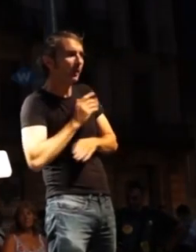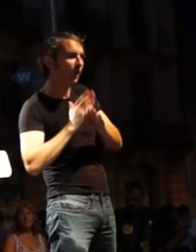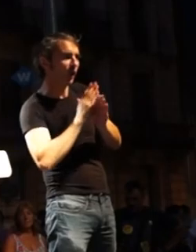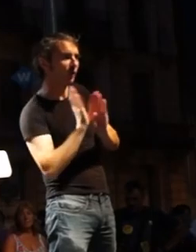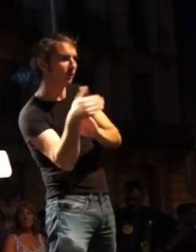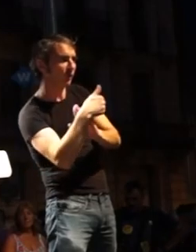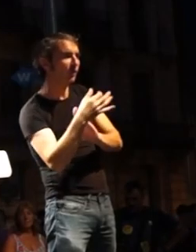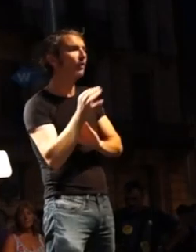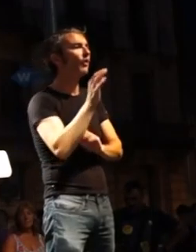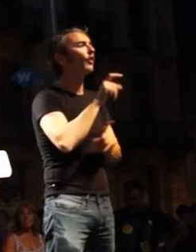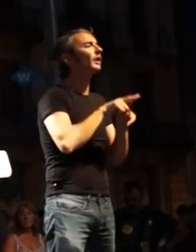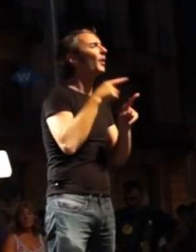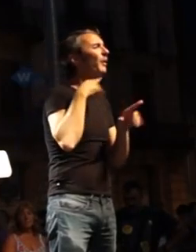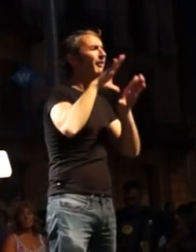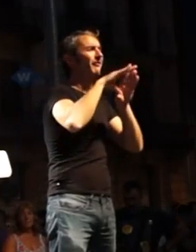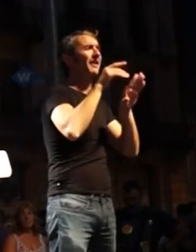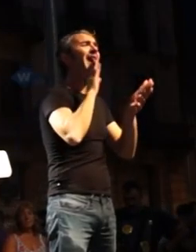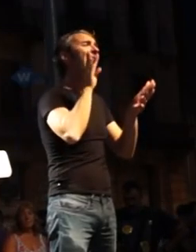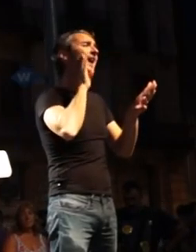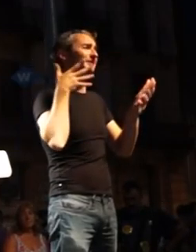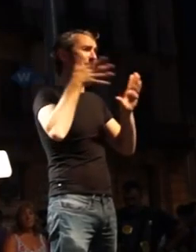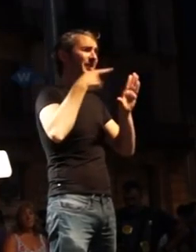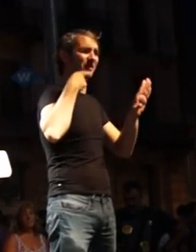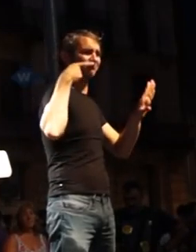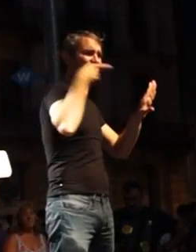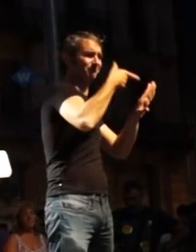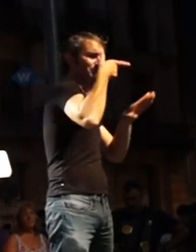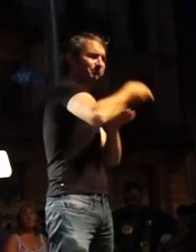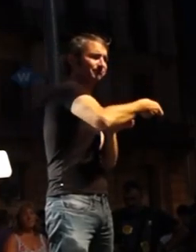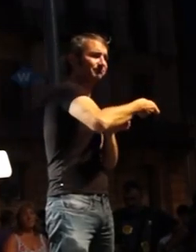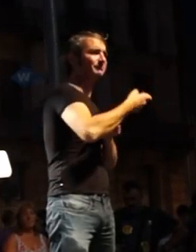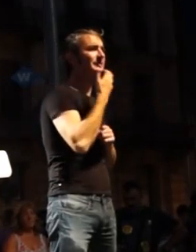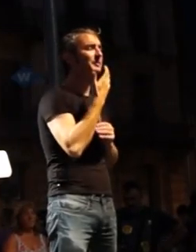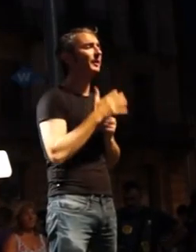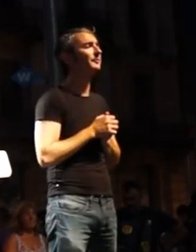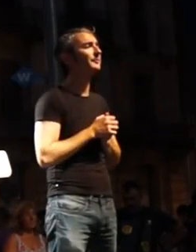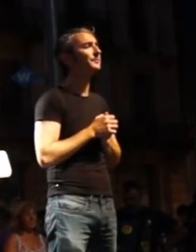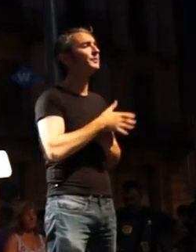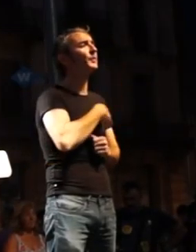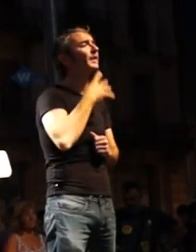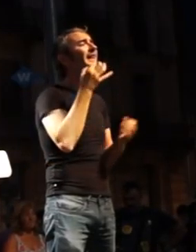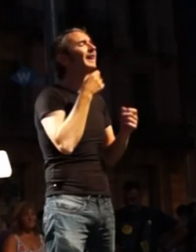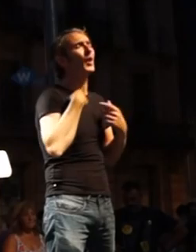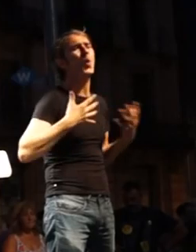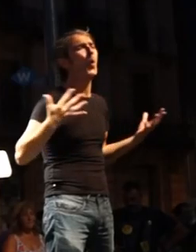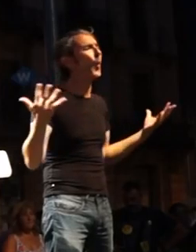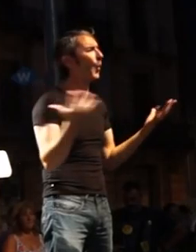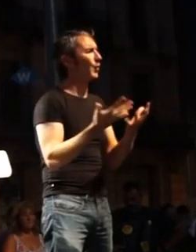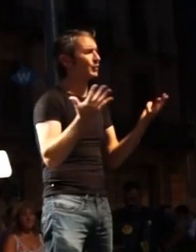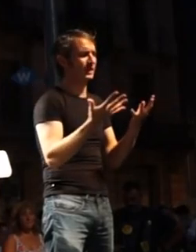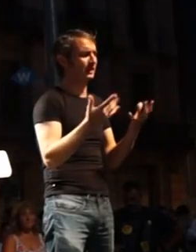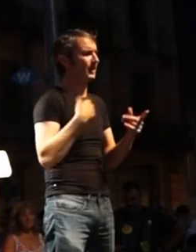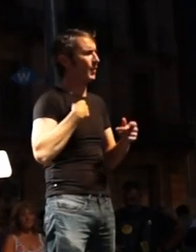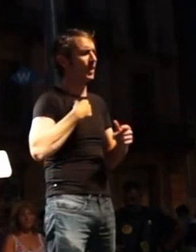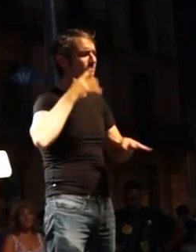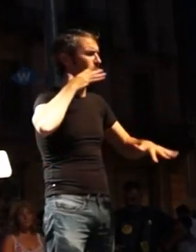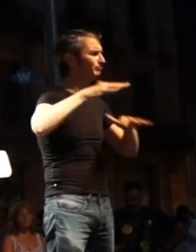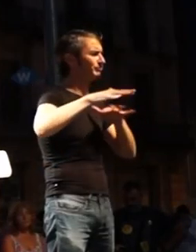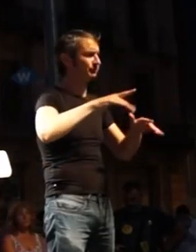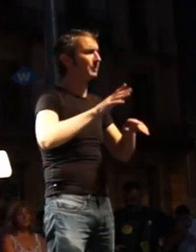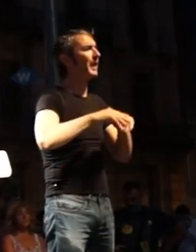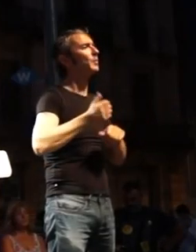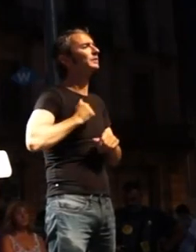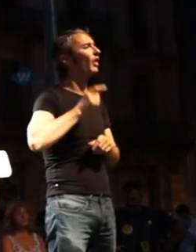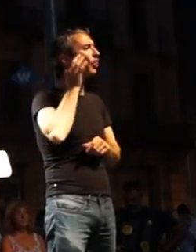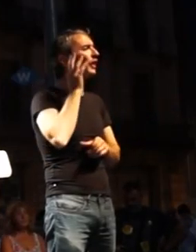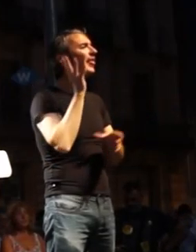pensar en tots els feminicidis dels que he parlat abans. Per tant, és urgent l'equiparació de drets i oportunitats de les